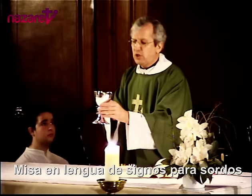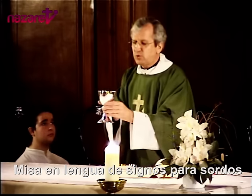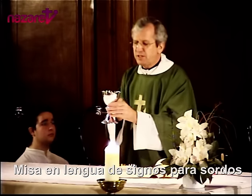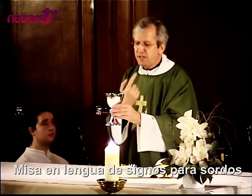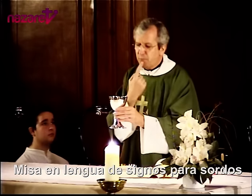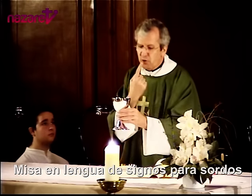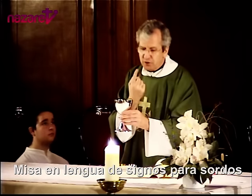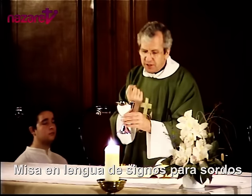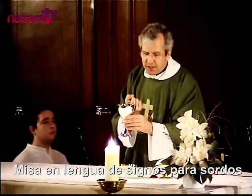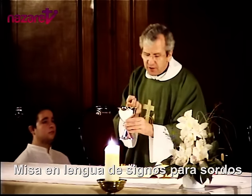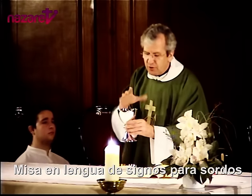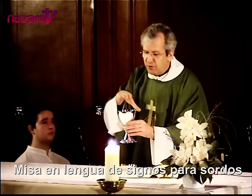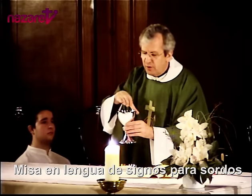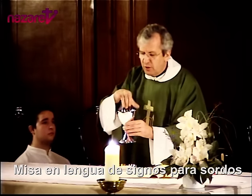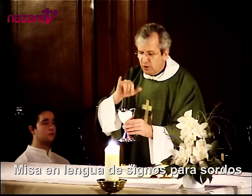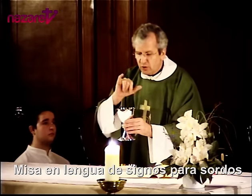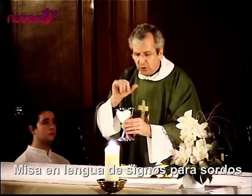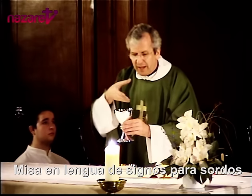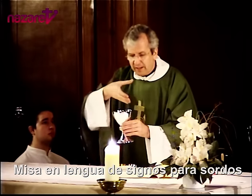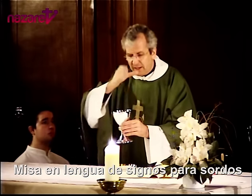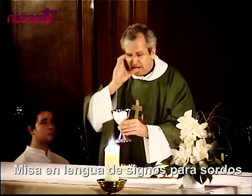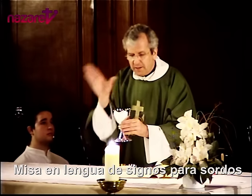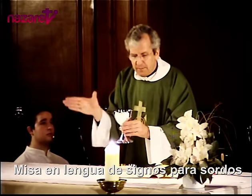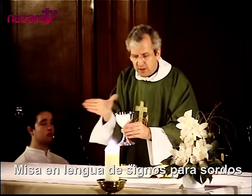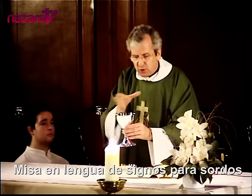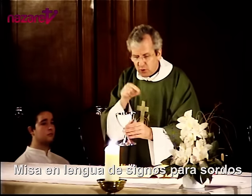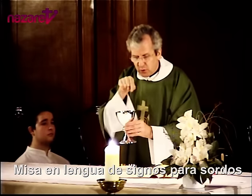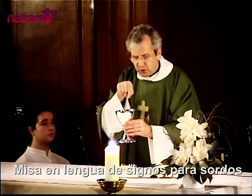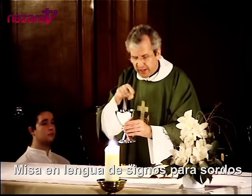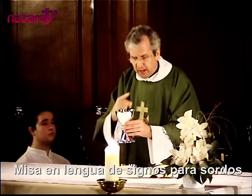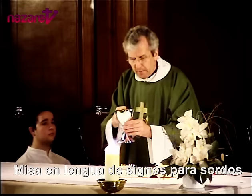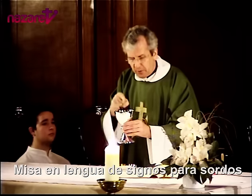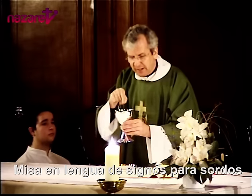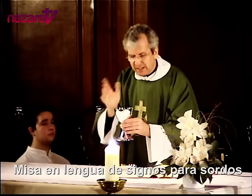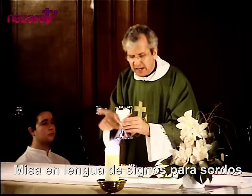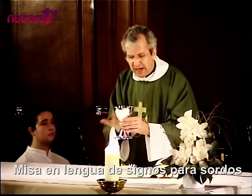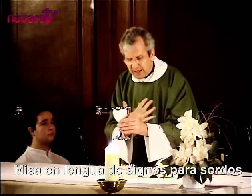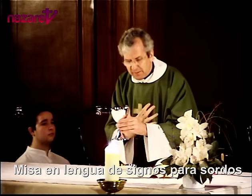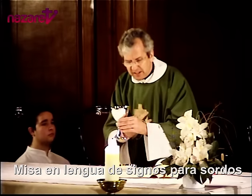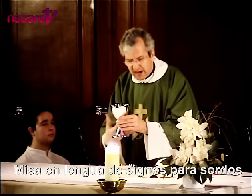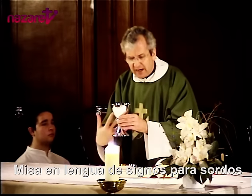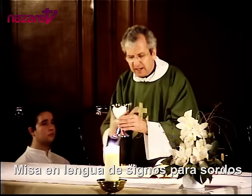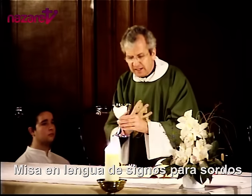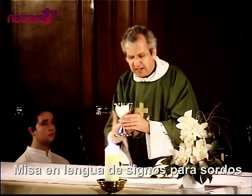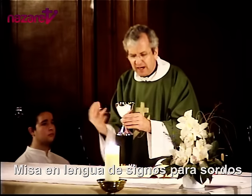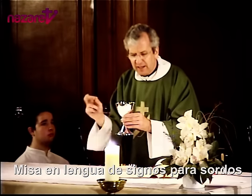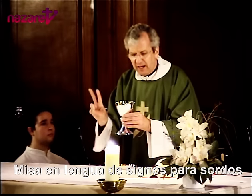sus discípulos diciendo: tomad y bebed todos de él, porque este es el cáliz de mi sangre, sangre de la